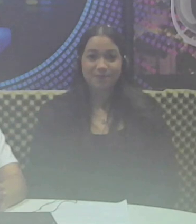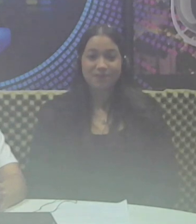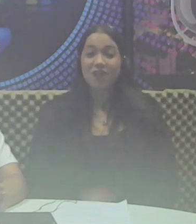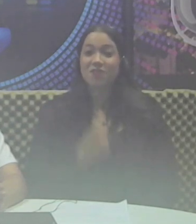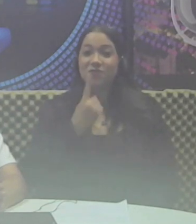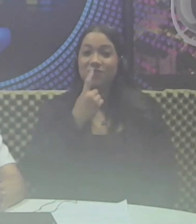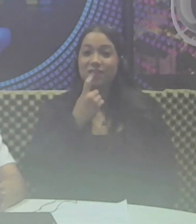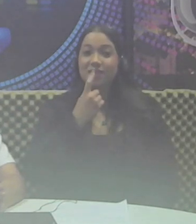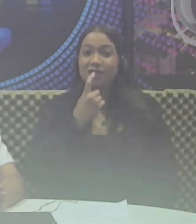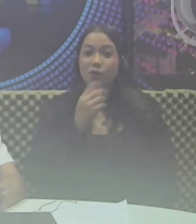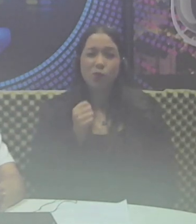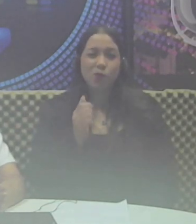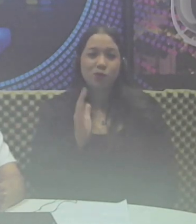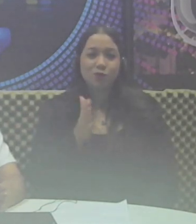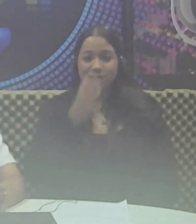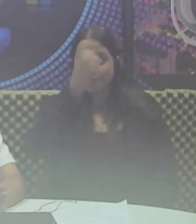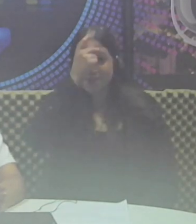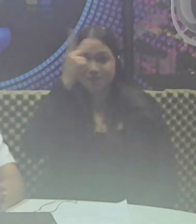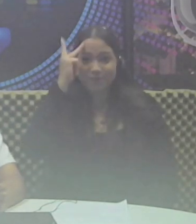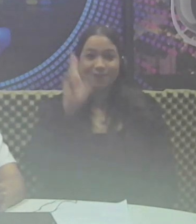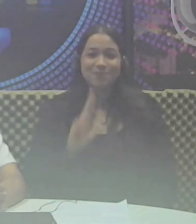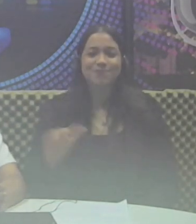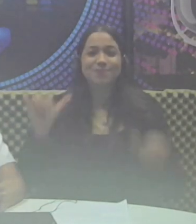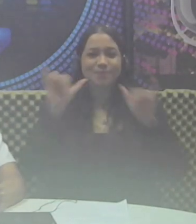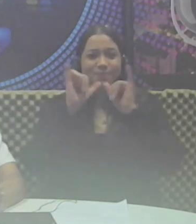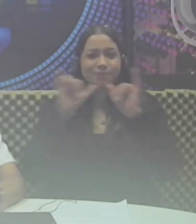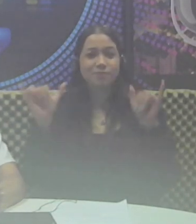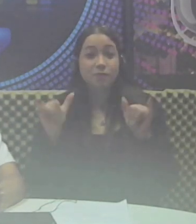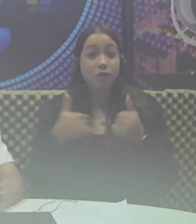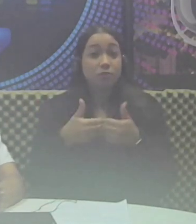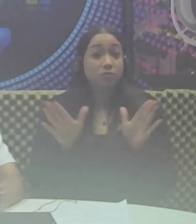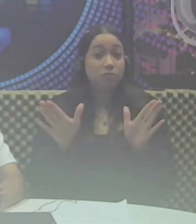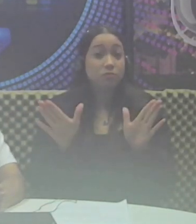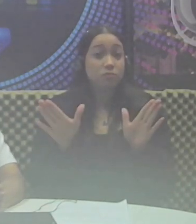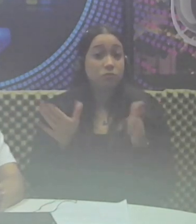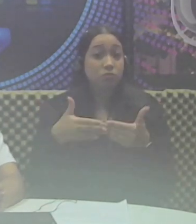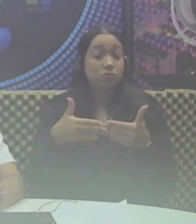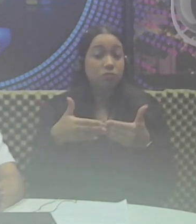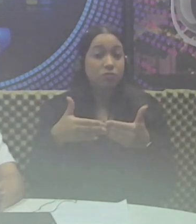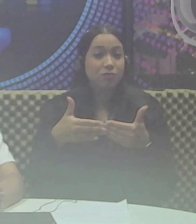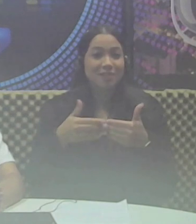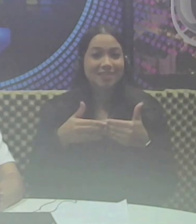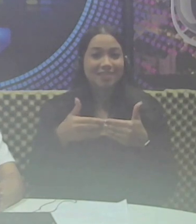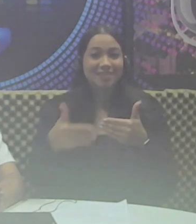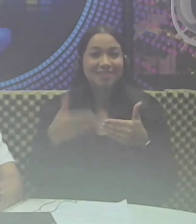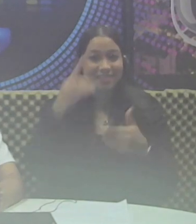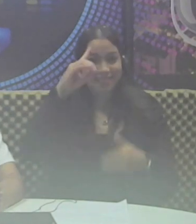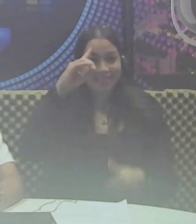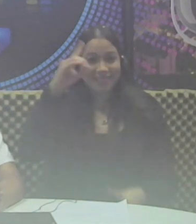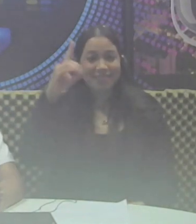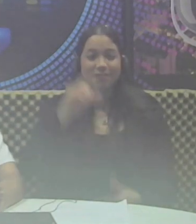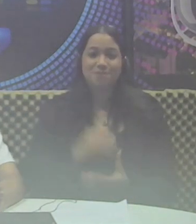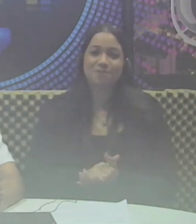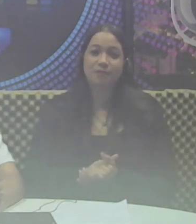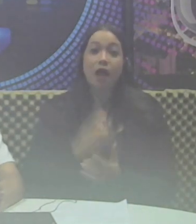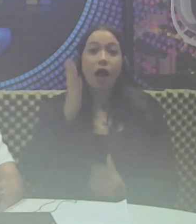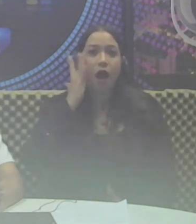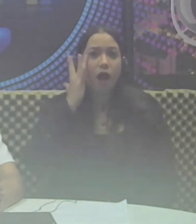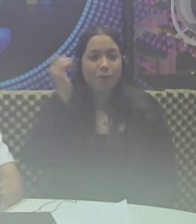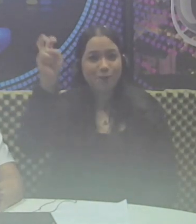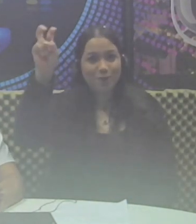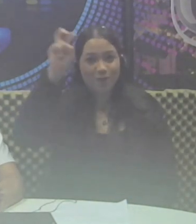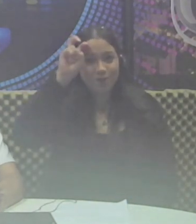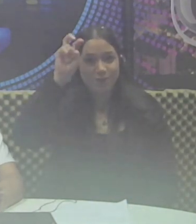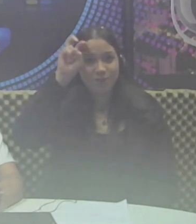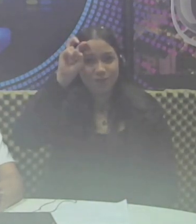Feriado está chegando e a Prefeitura de Uberlândia divulga o que abre e também o que fecha nos próximos dias. Amanhã, quinta-feira,